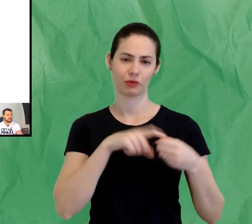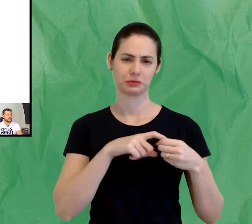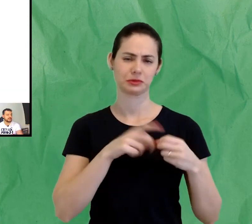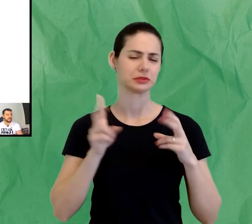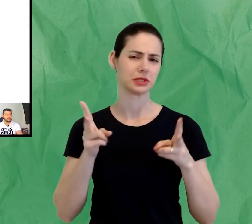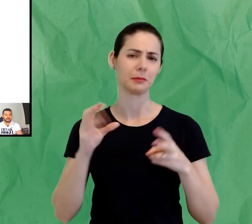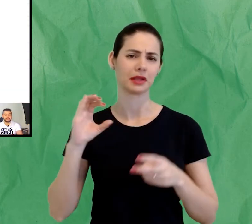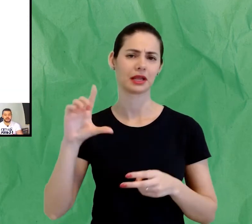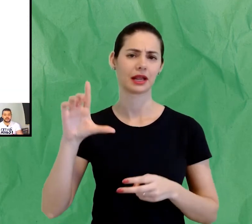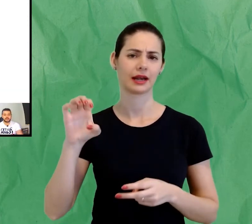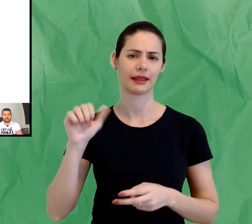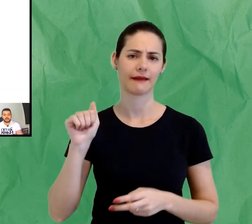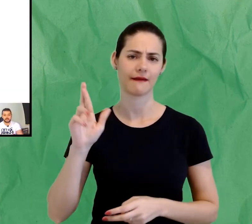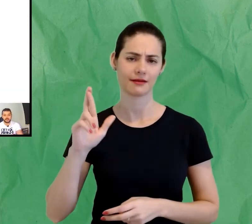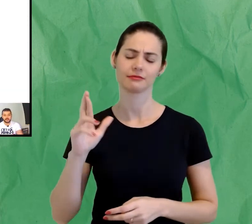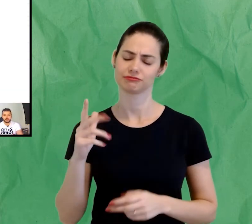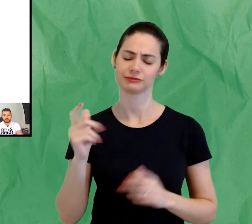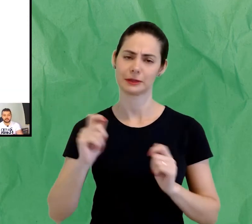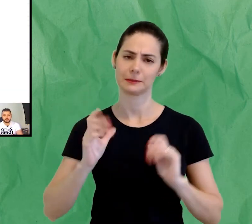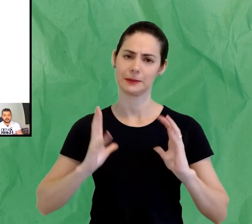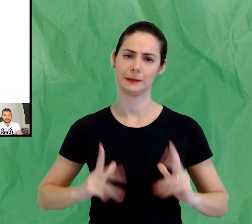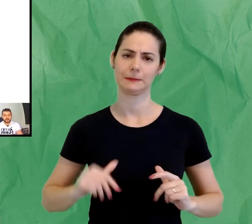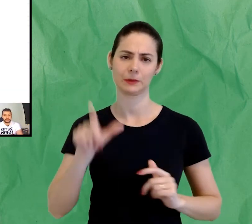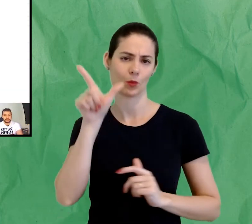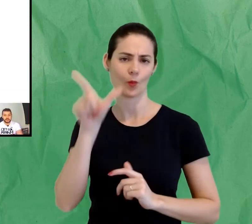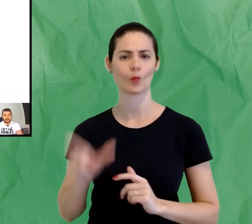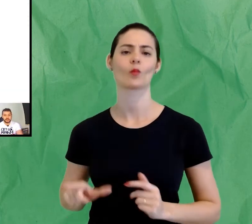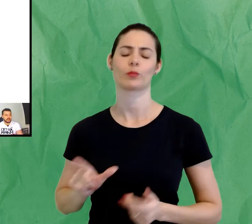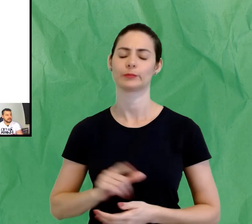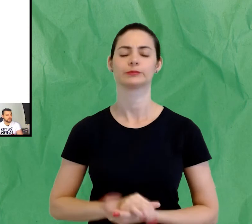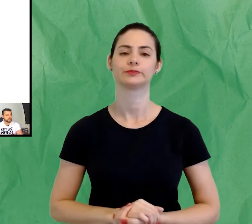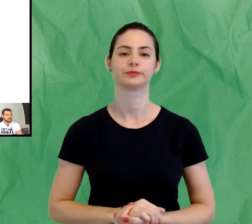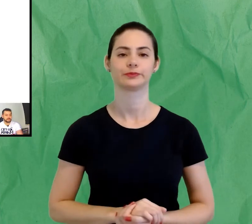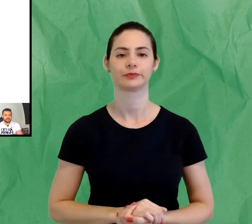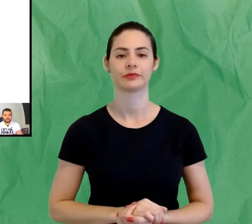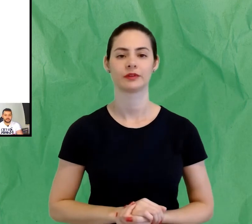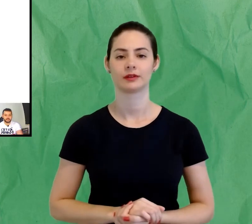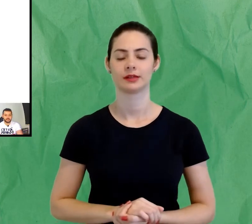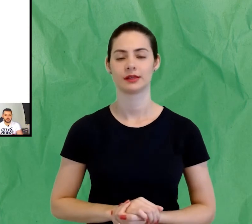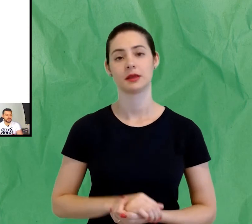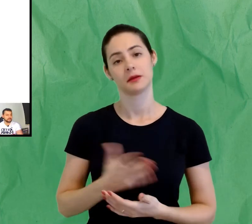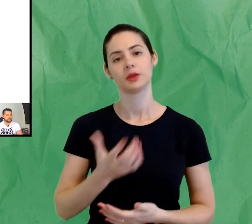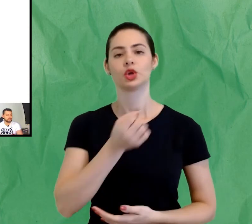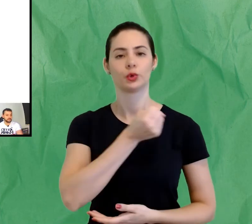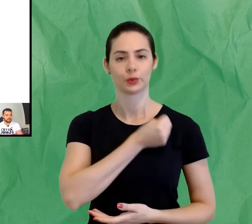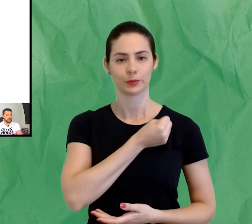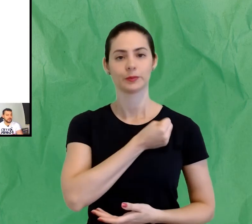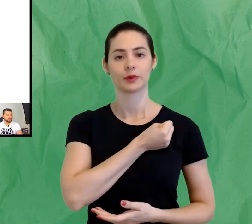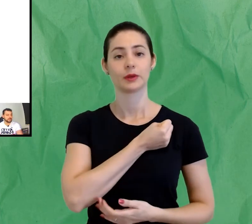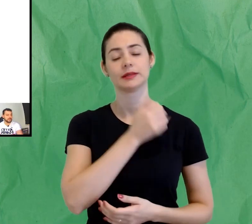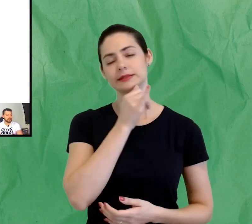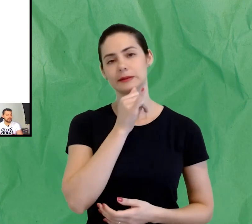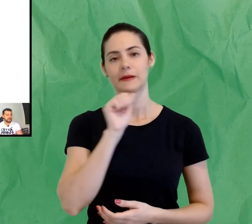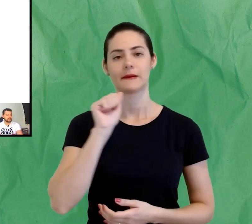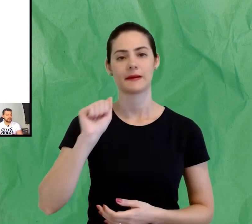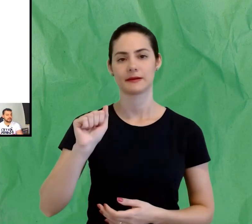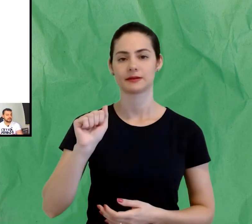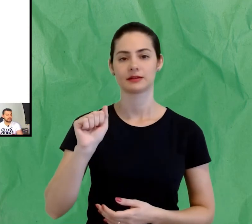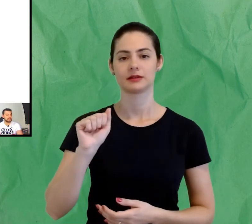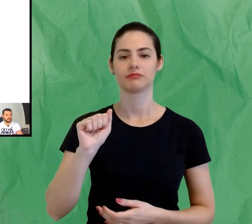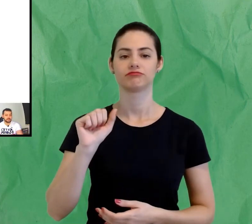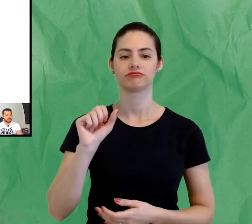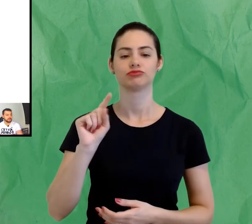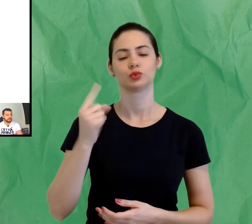normalmente o clear deveria ter limpado ele. Além dos números, eu tive o A agora valendo